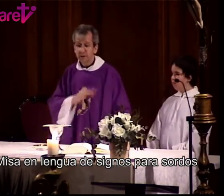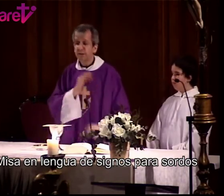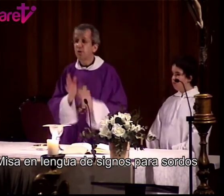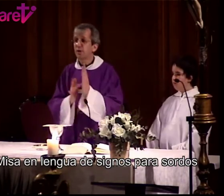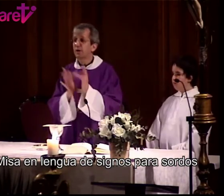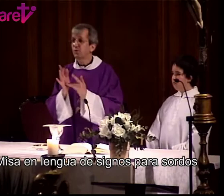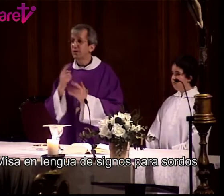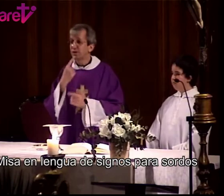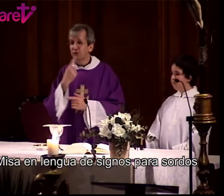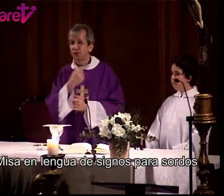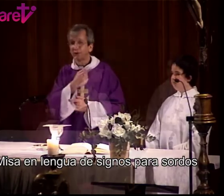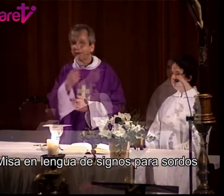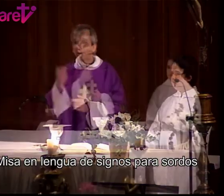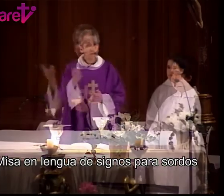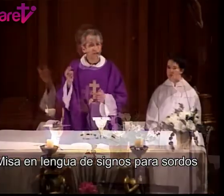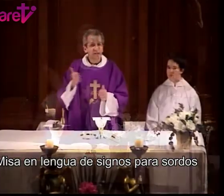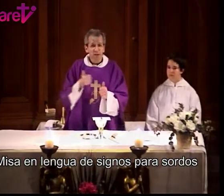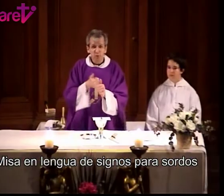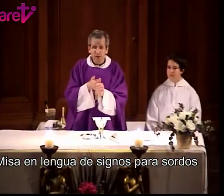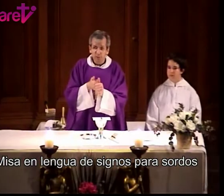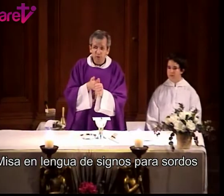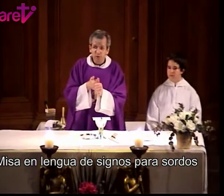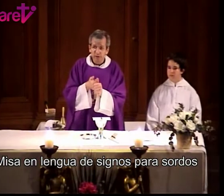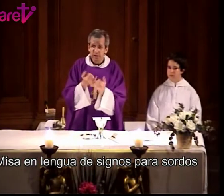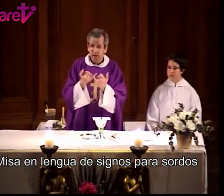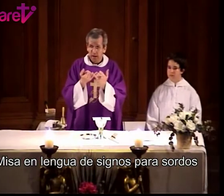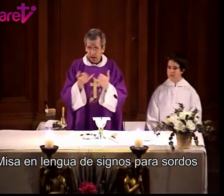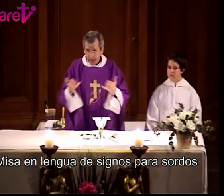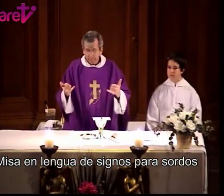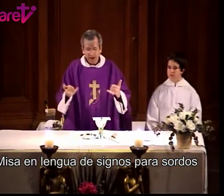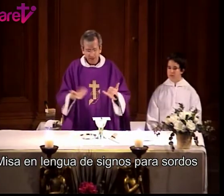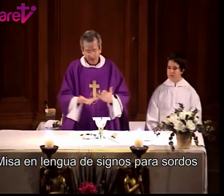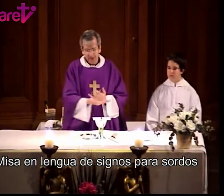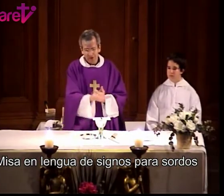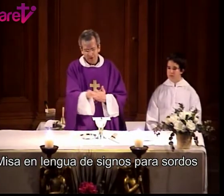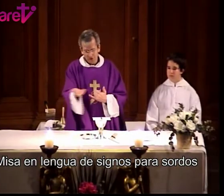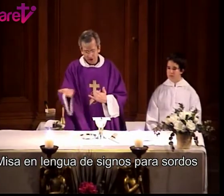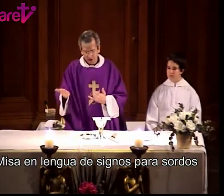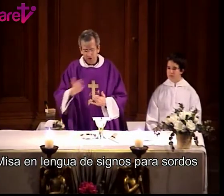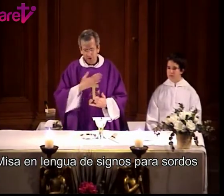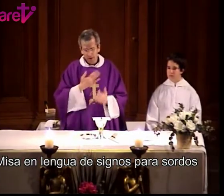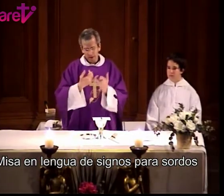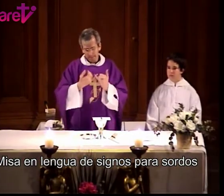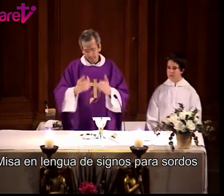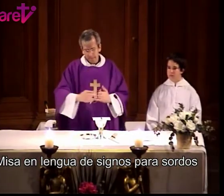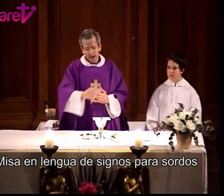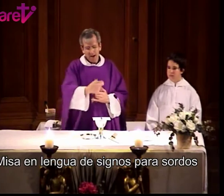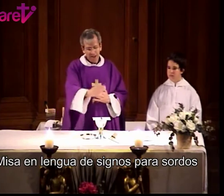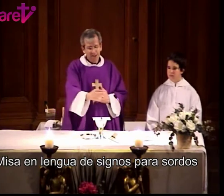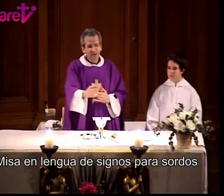Señor Jesucristo, que dijiste a tus apóstoles, la paz os dejo, mi paz os